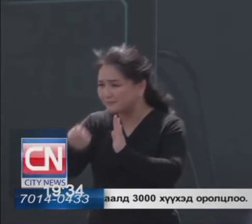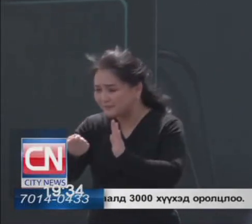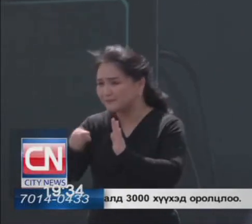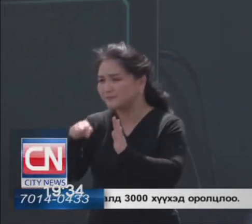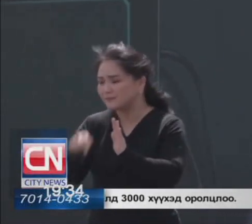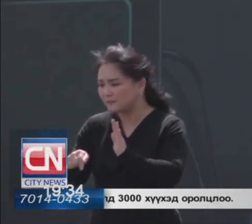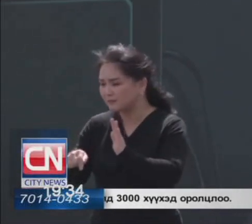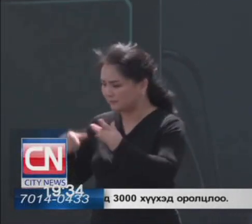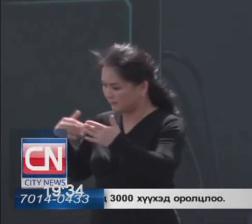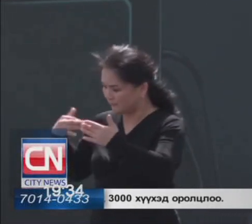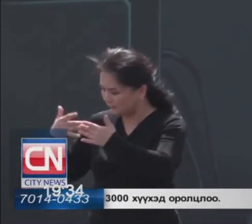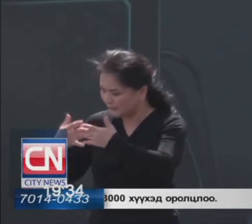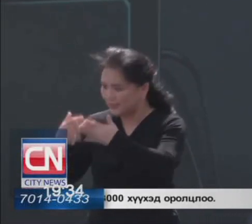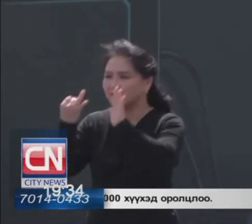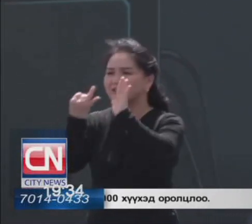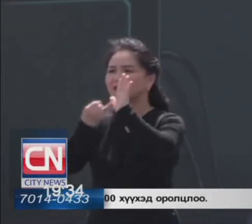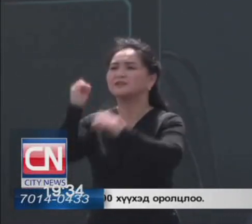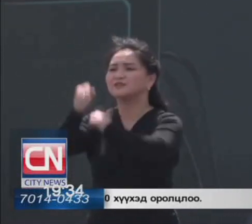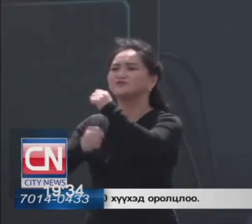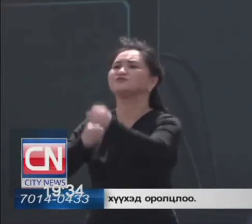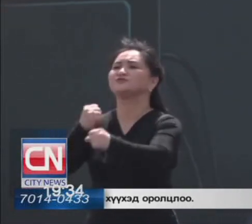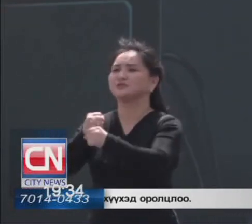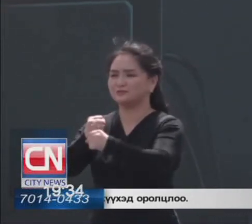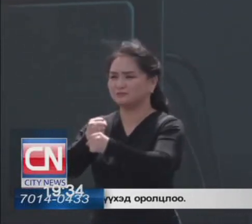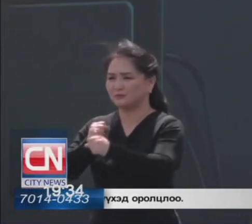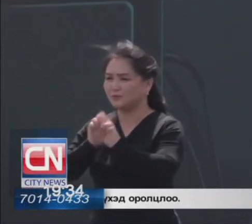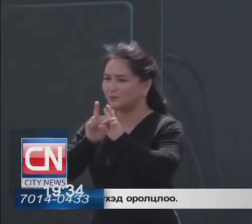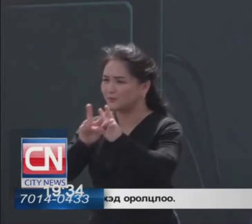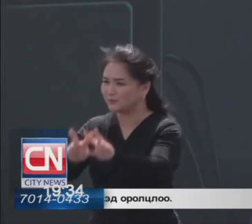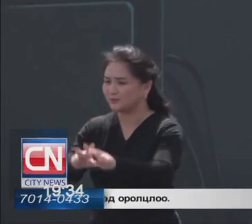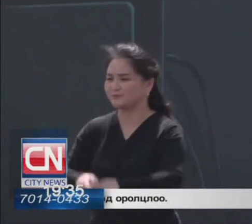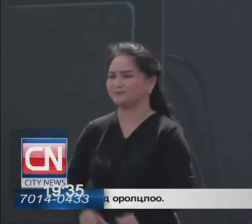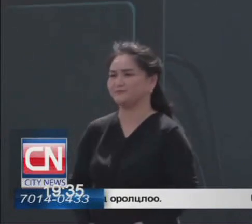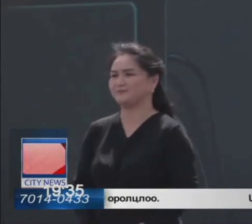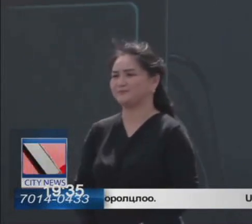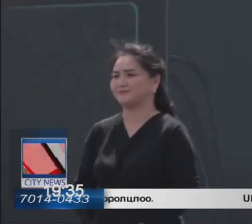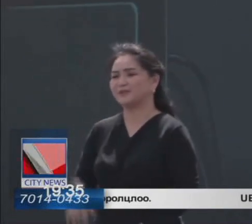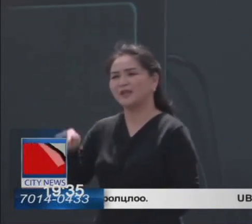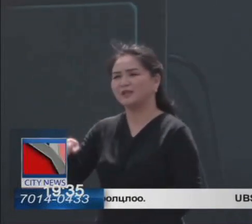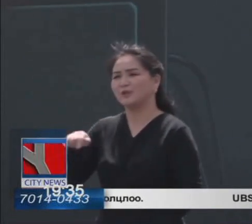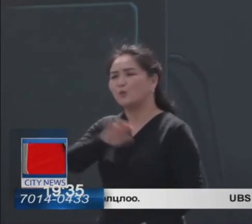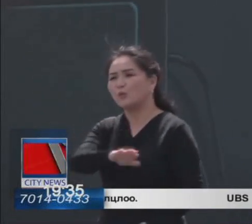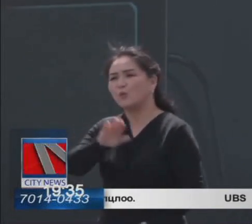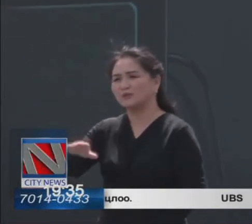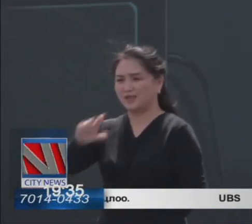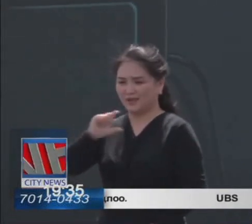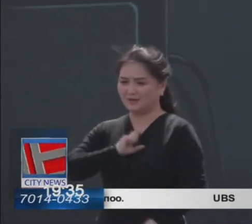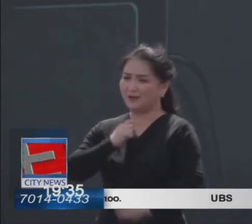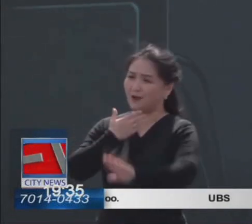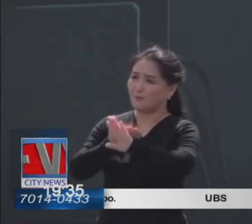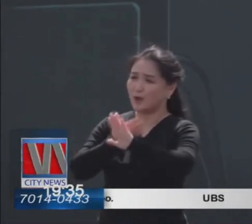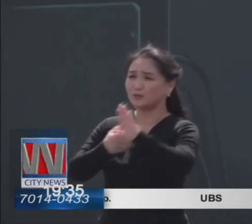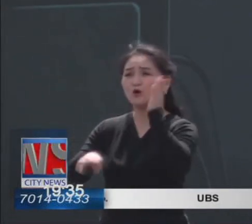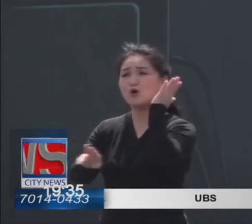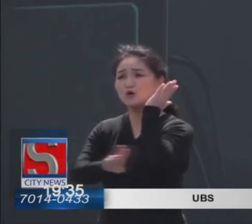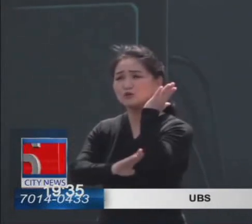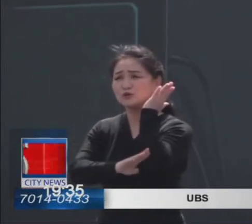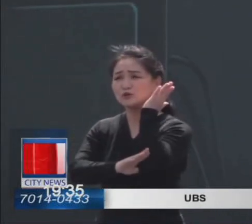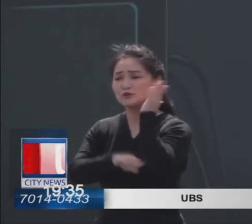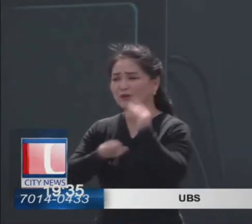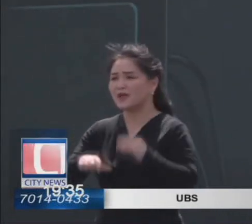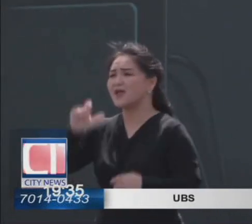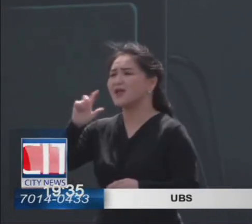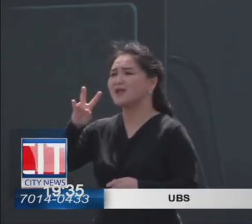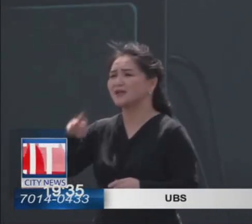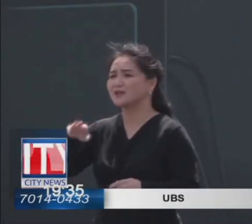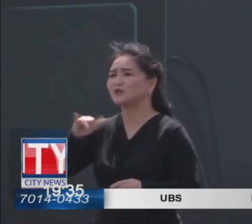хойш эдүүгээ 70 жилийн нүүртэй тулж байна. Энэ жил хүүхдийн эрхийг хамгаалах өдрийг